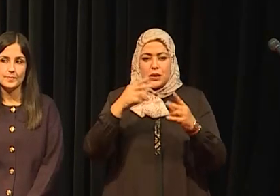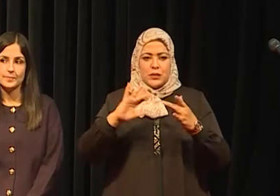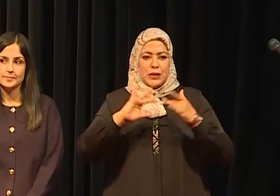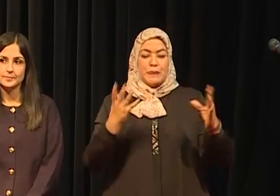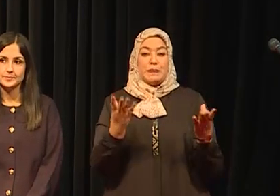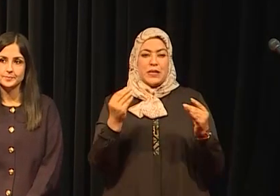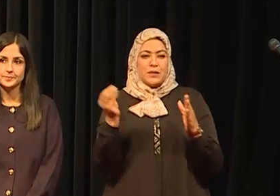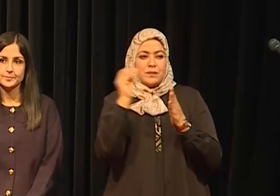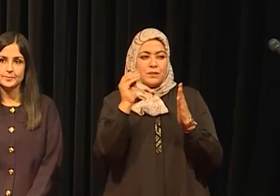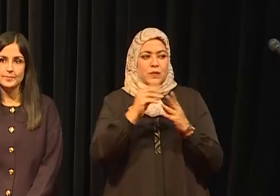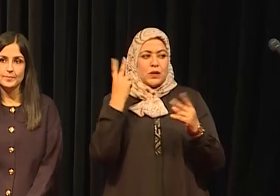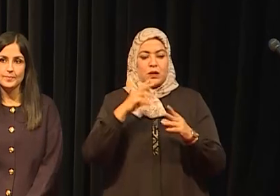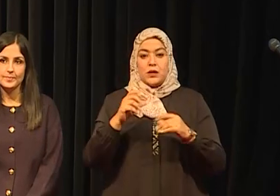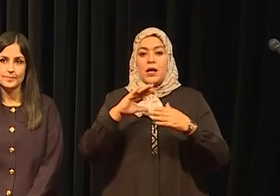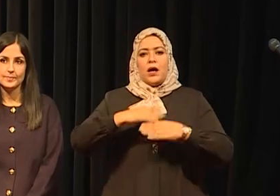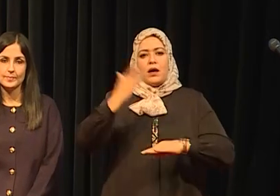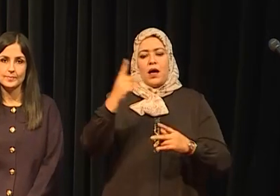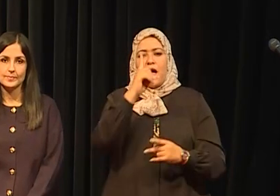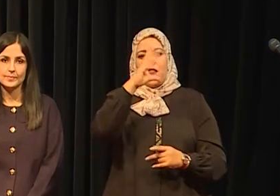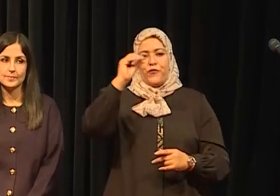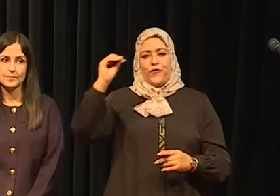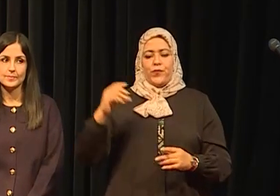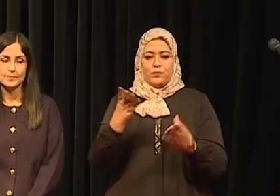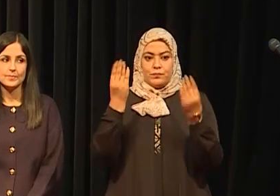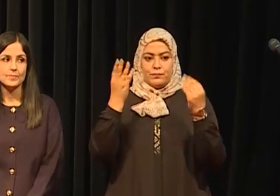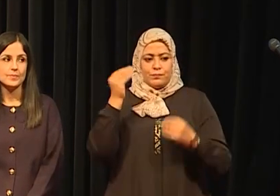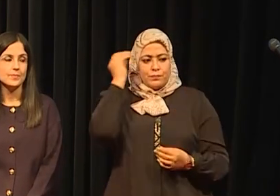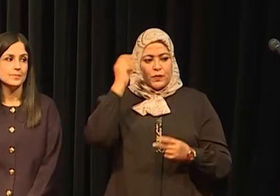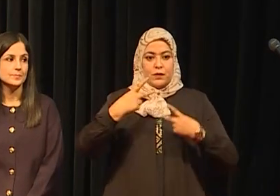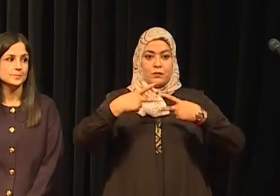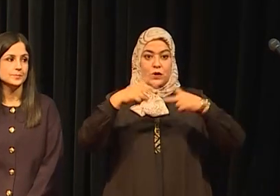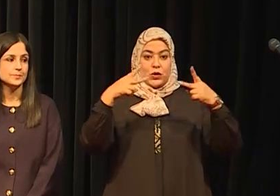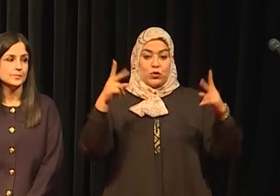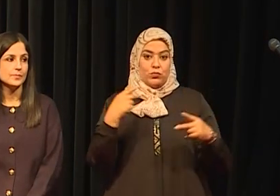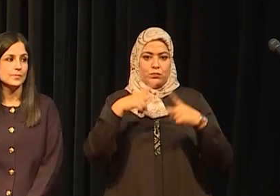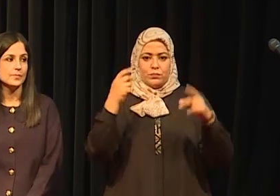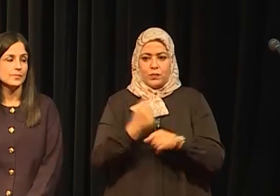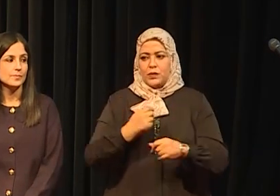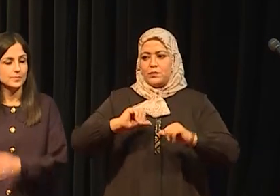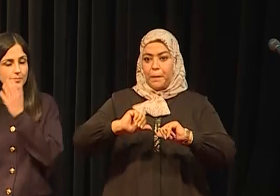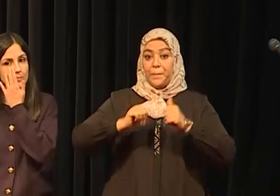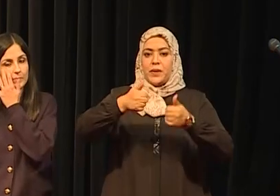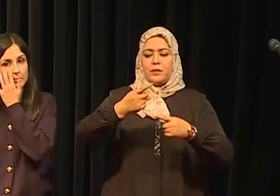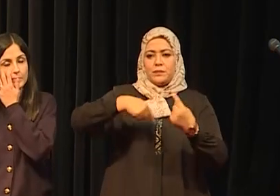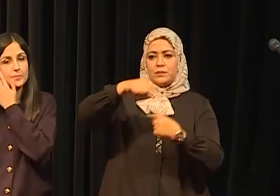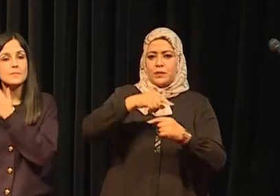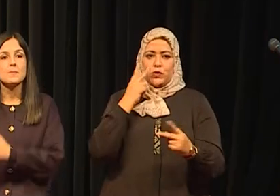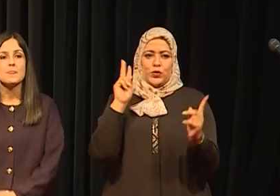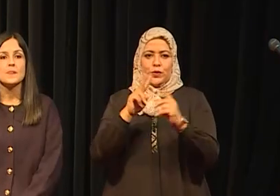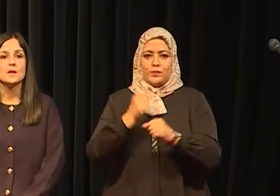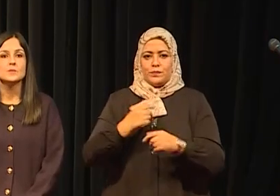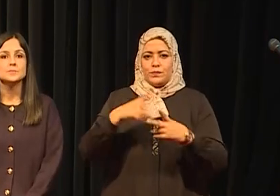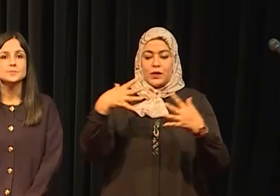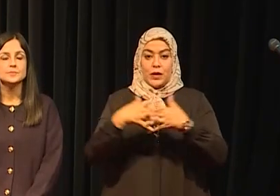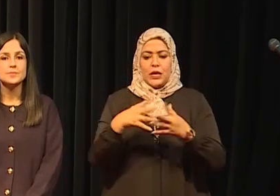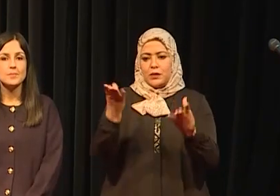رقميه عنهم مكونه من الاف المعطيات، وقد يتم نشرها او مبادلتها لتحقيق